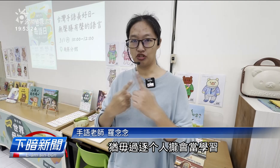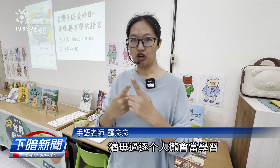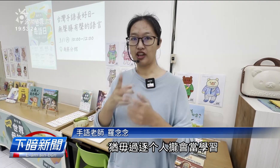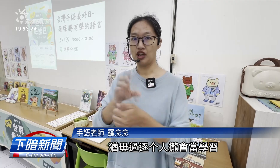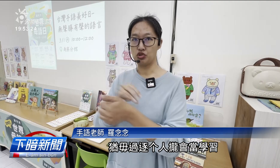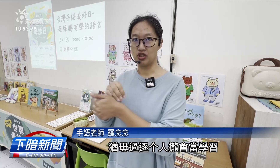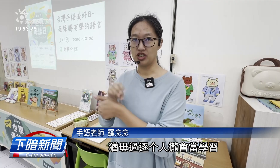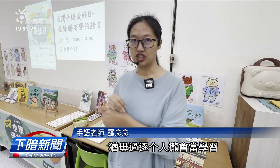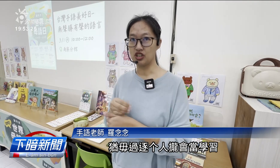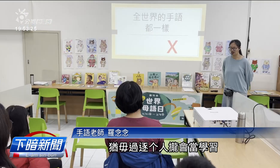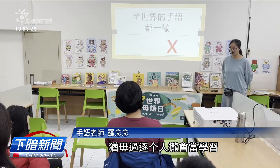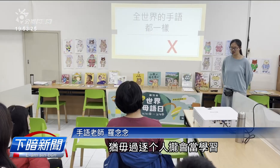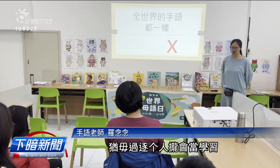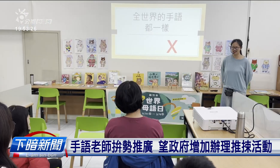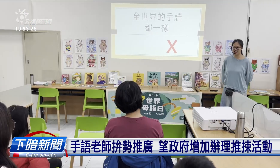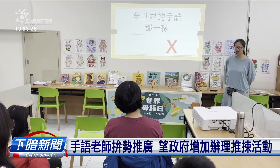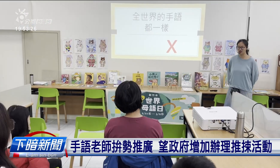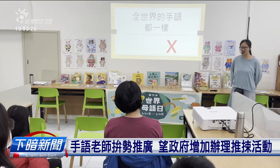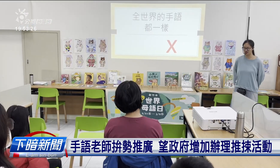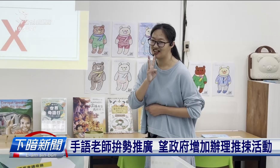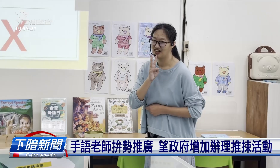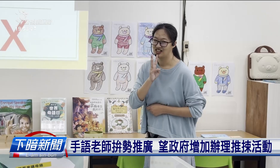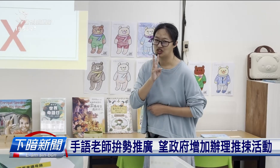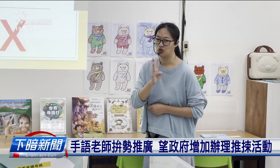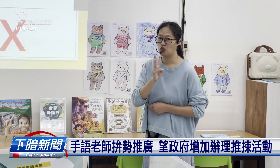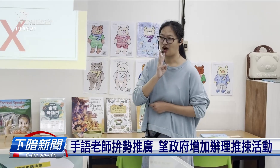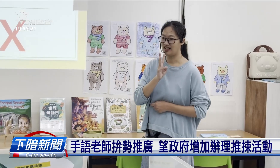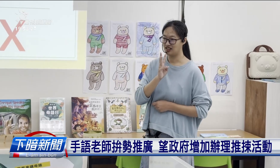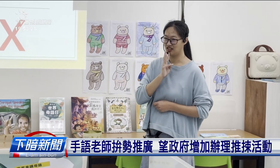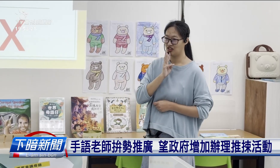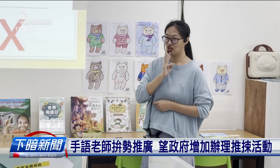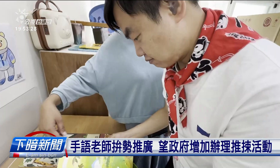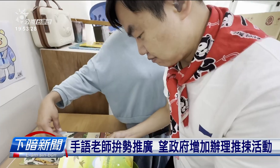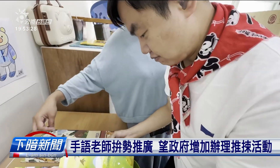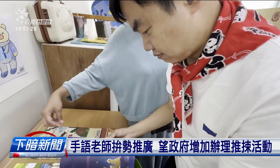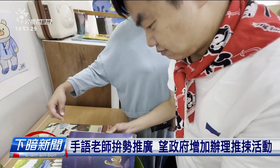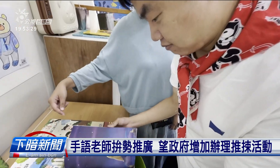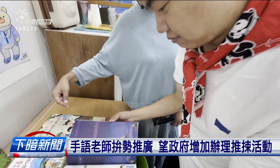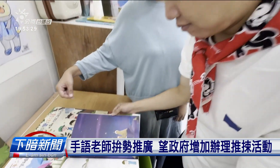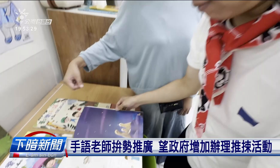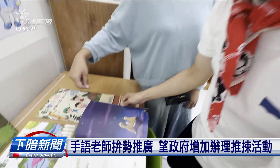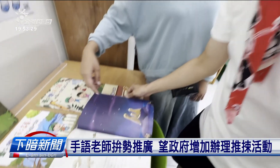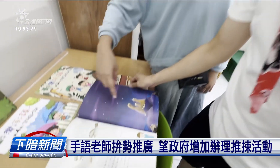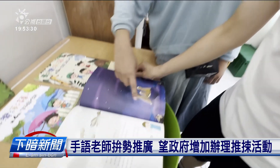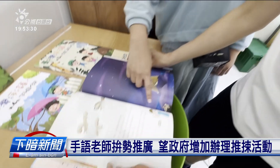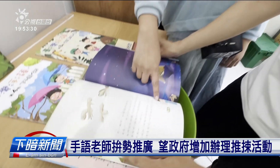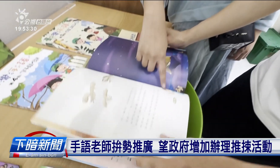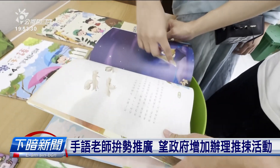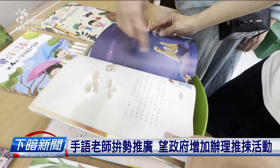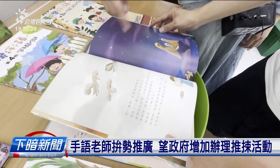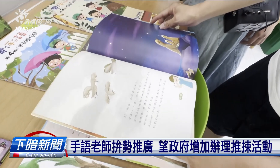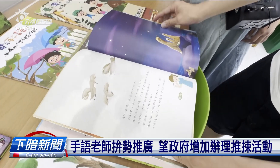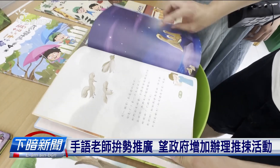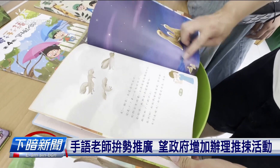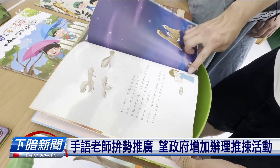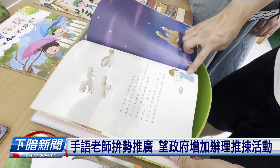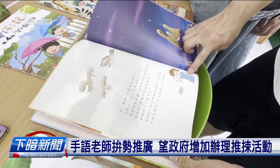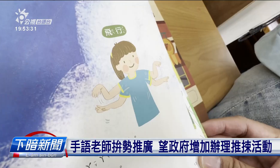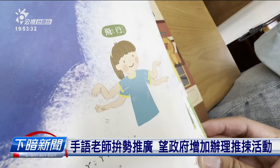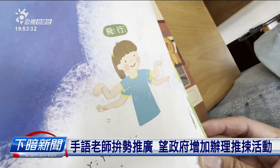都可以学习。 当年曾经推广手语，本身也是听障者的陈志英老师。除了早家己设计手语绘本，